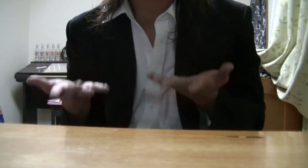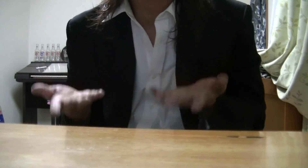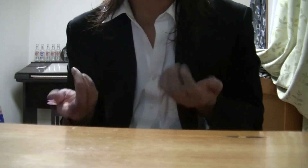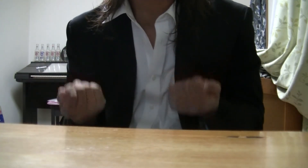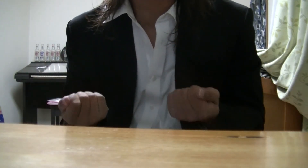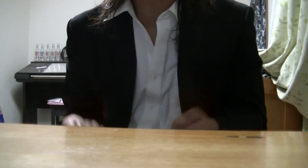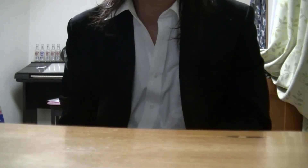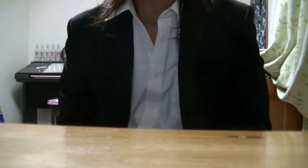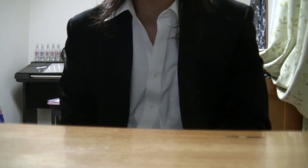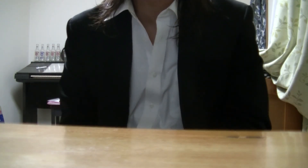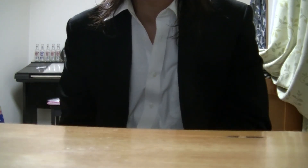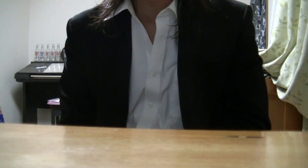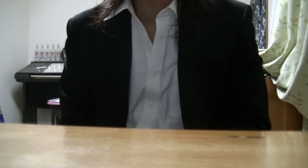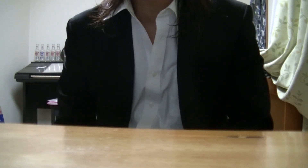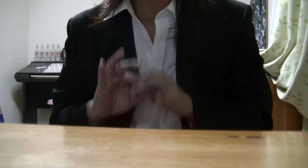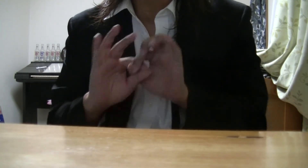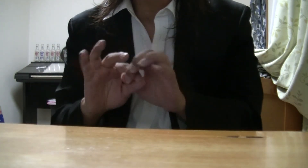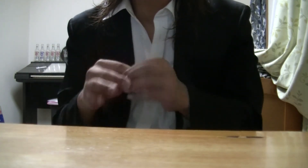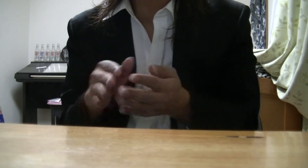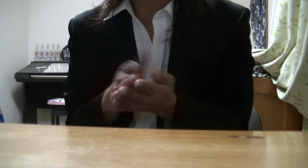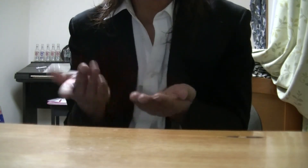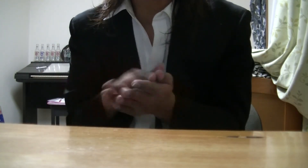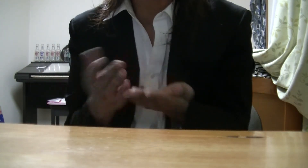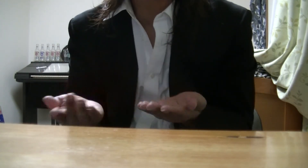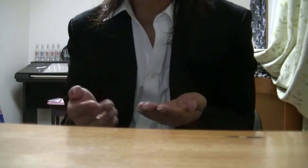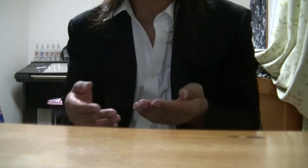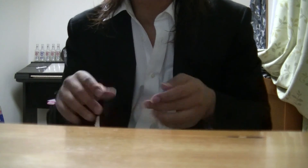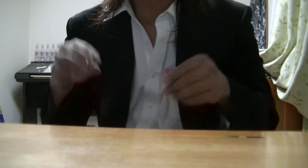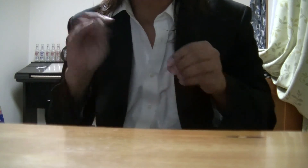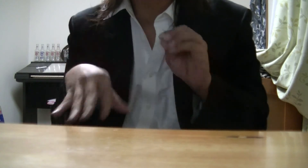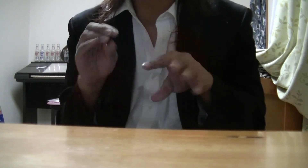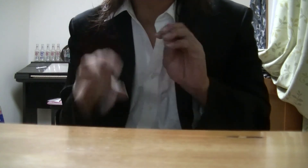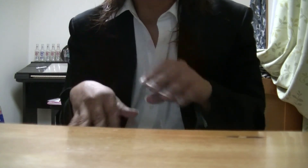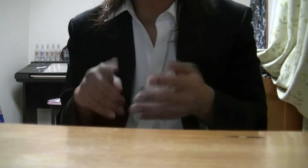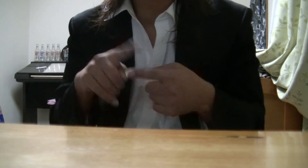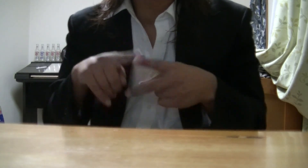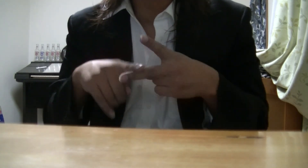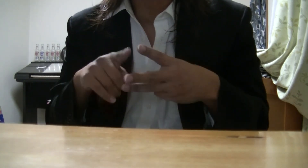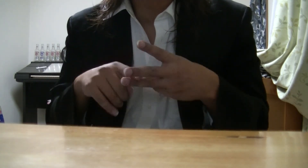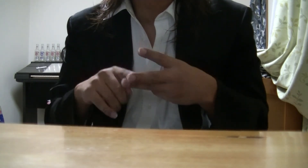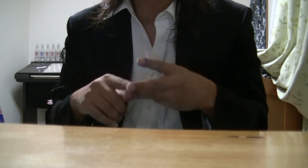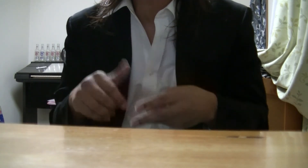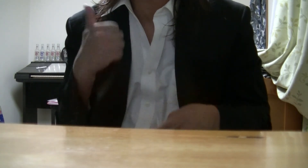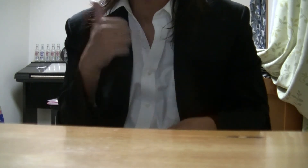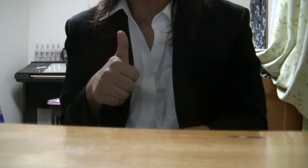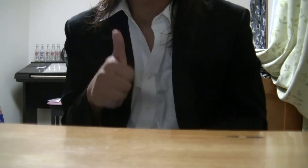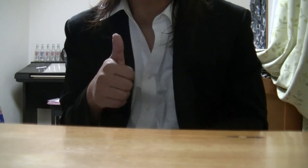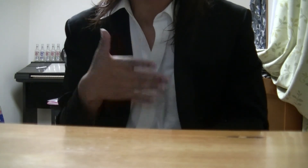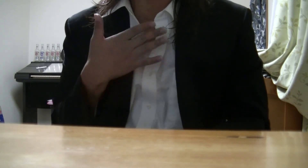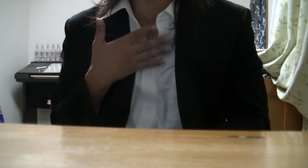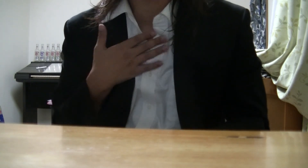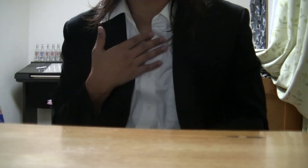うん、やっぱね、本とかセミナーとかは全部、ああそうだったんだって聞いたら全く入んないです